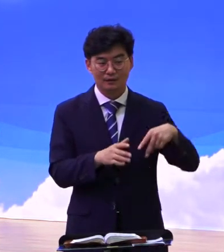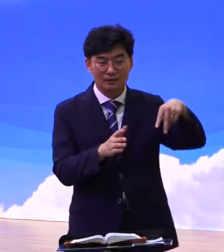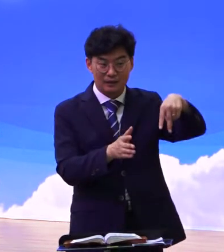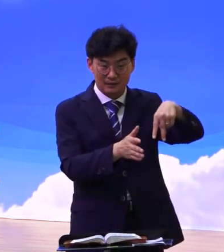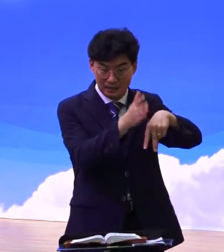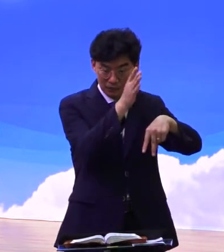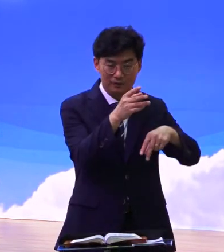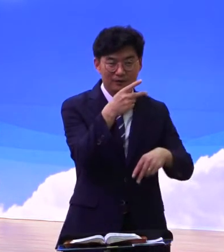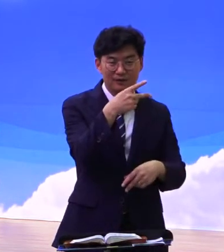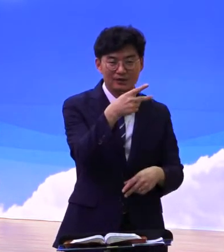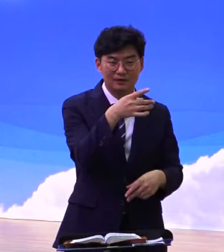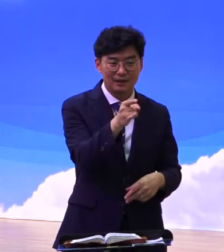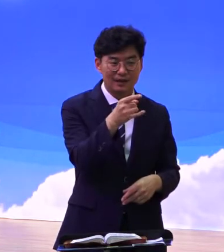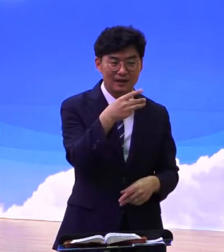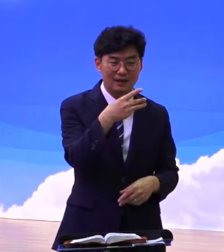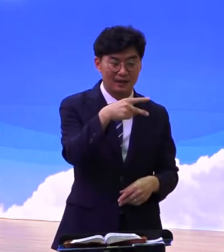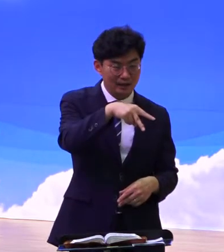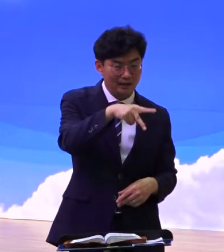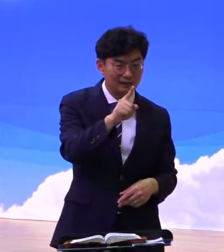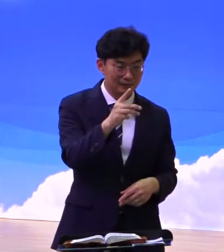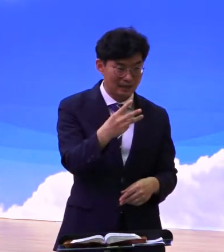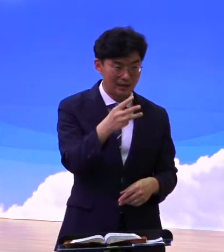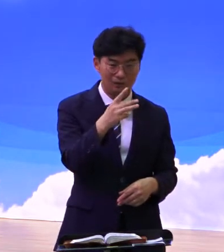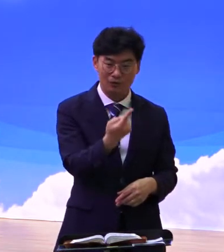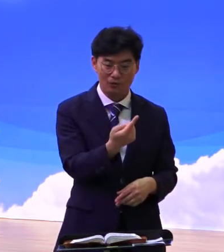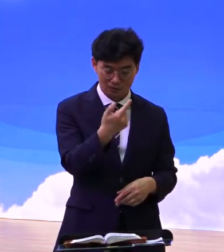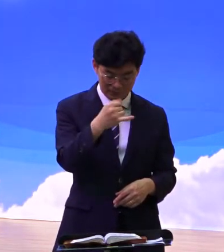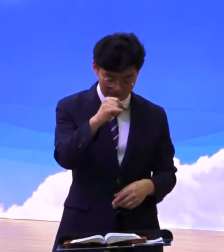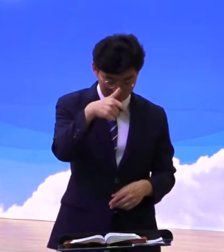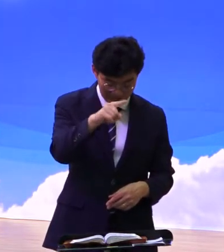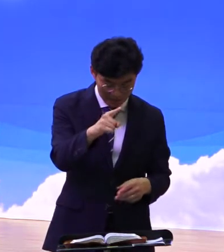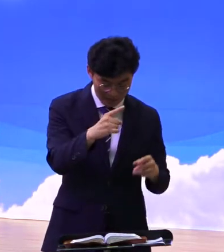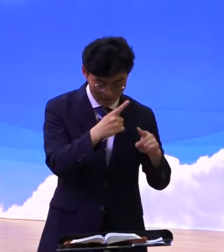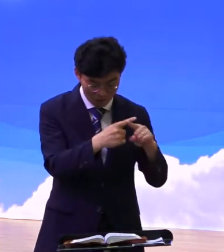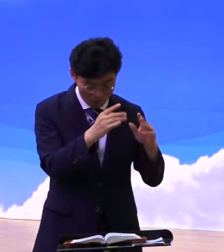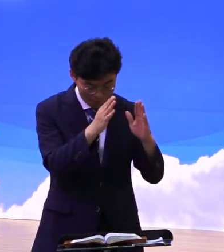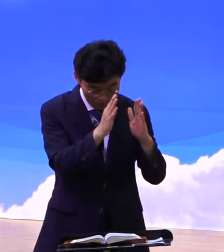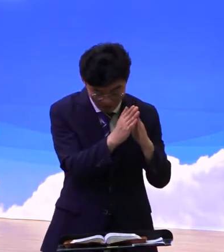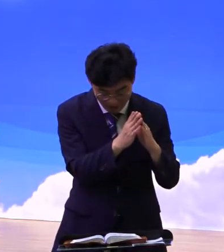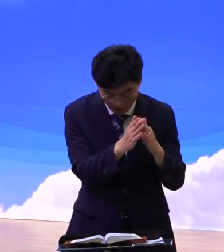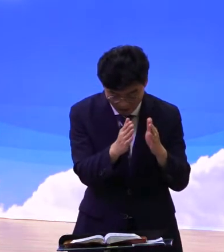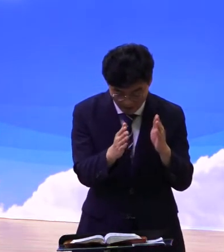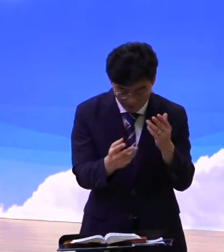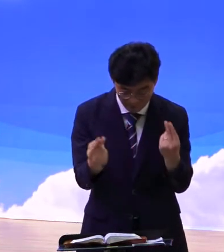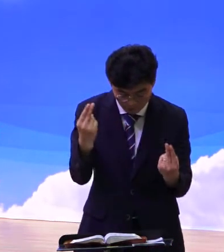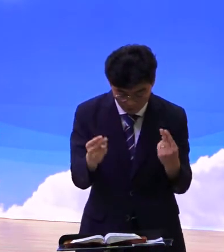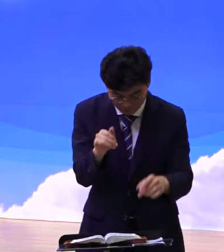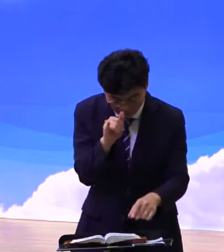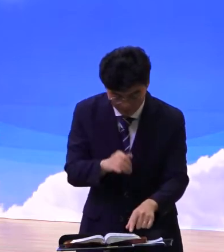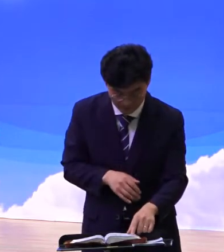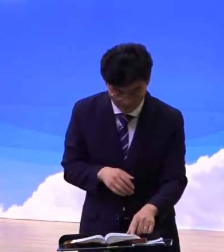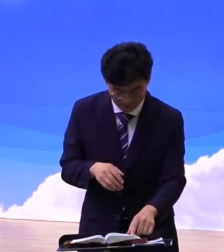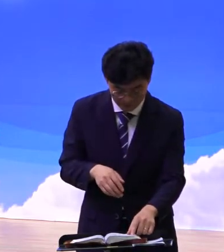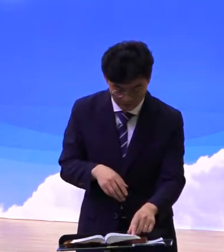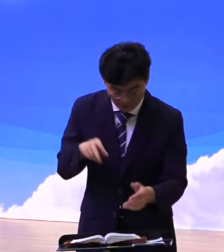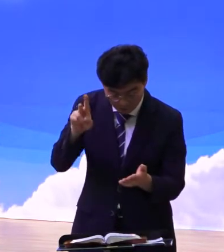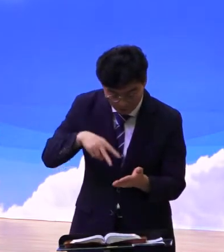말씀이 11절 말씀인데 우리 한번 11절을 같이 읽어보겠습니다. 화면을 보시며 11절을 읽습니다.